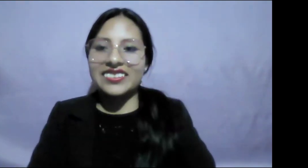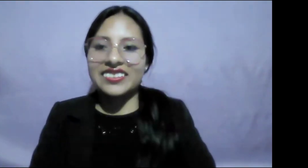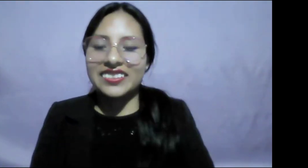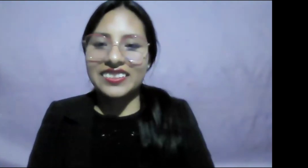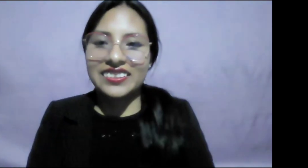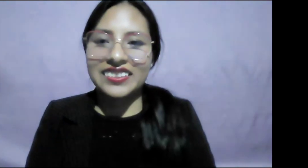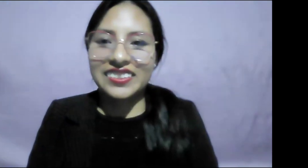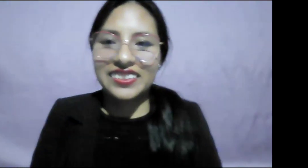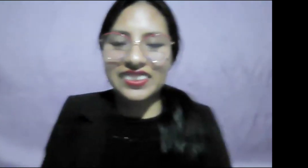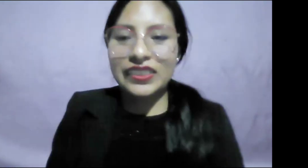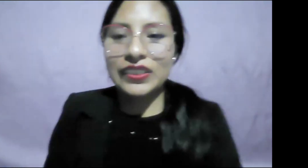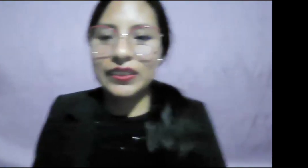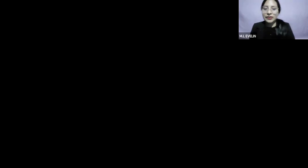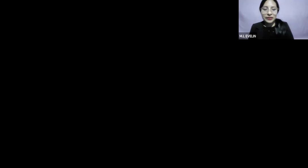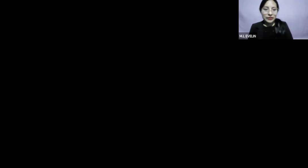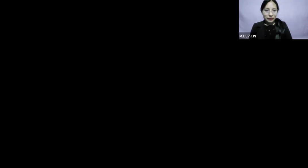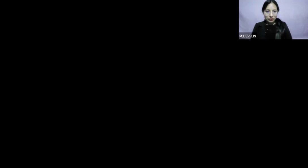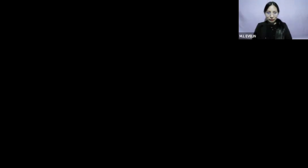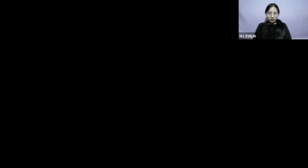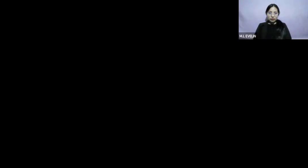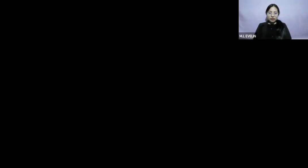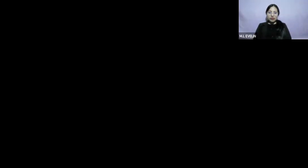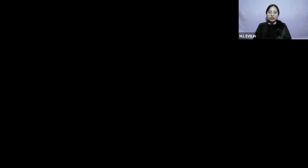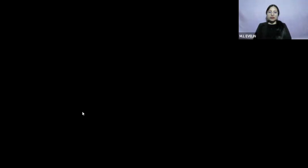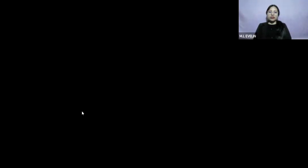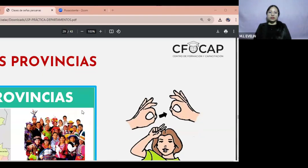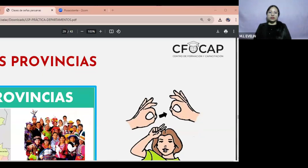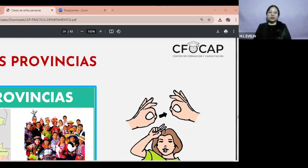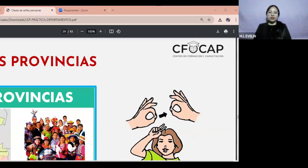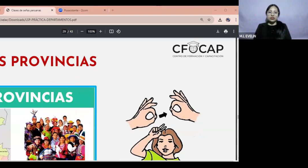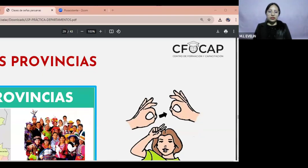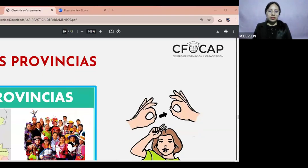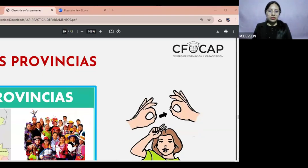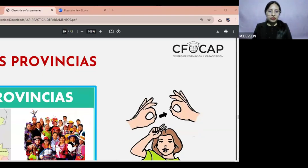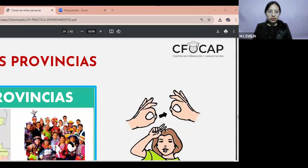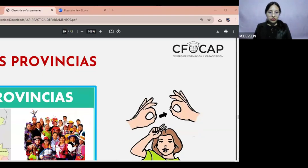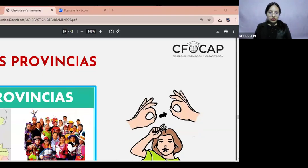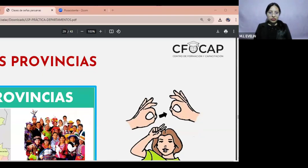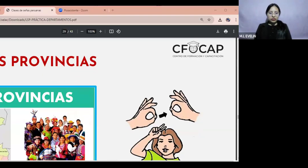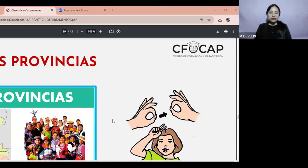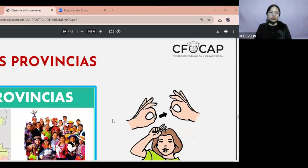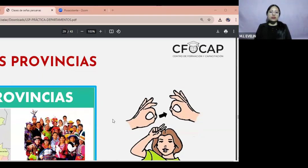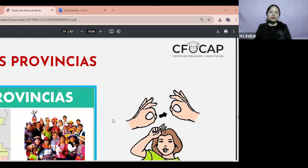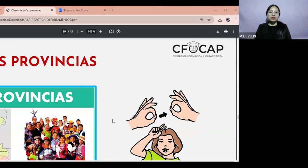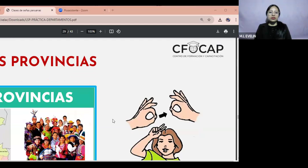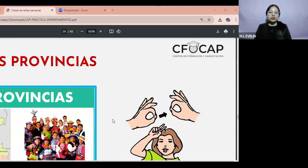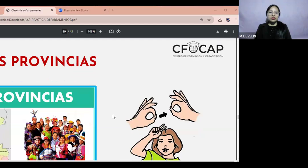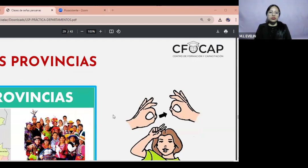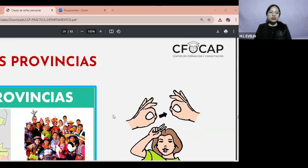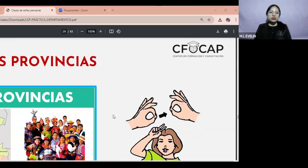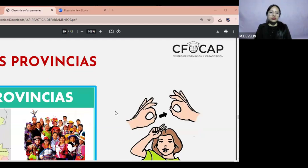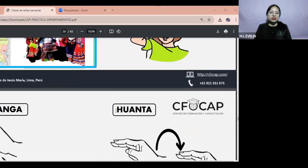Ajá vamos a mostrar dice otras provincias sí otras